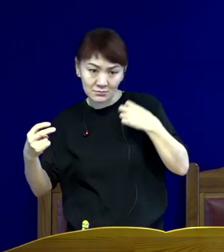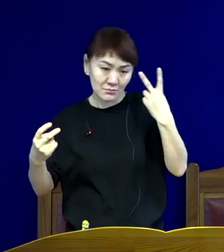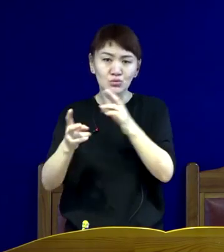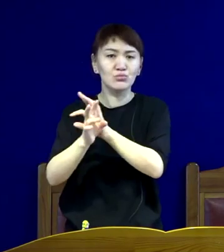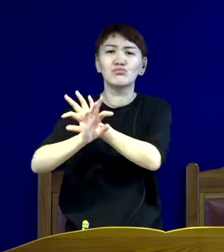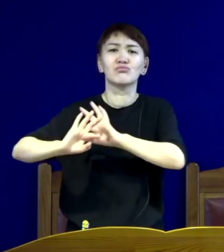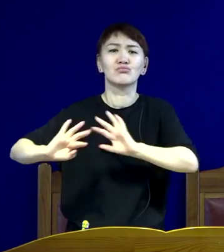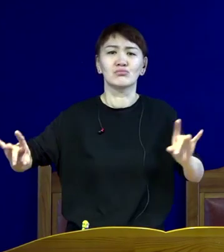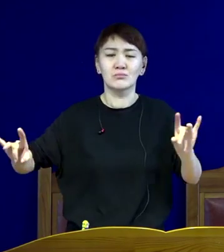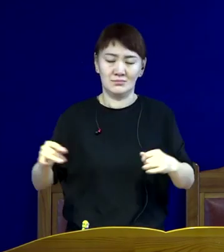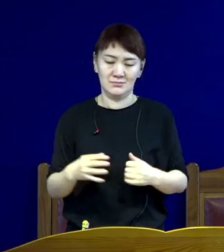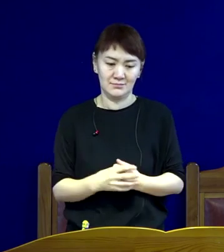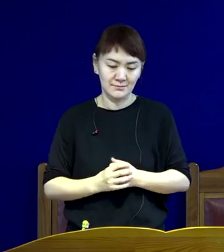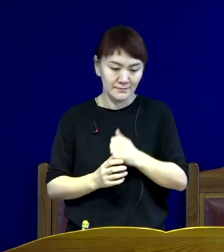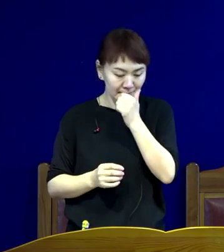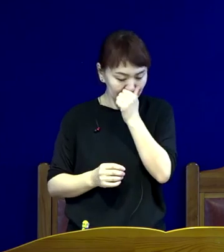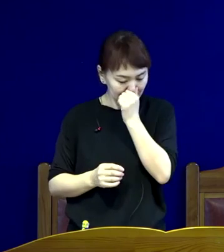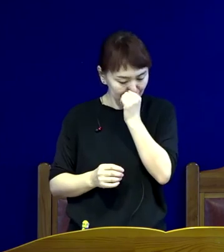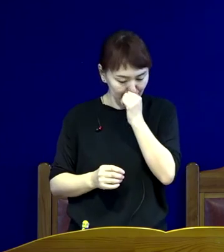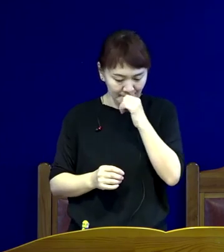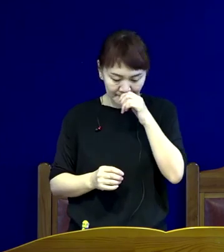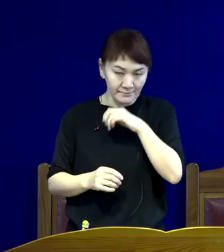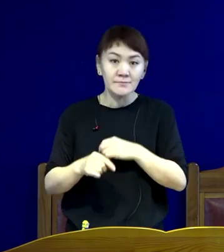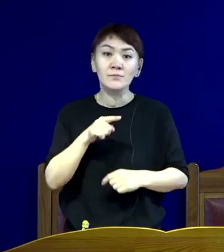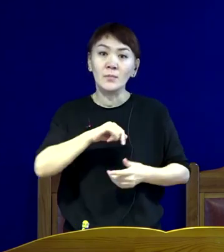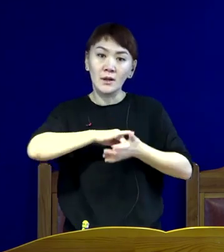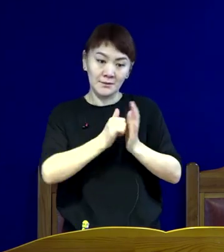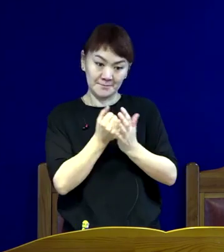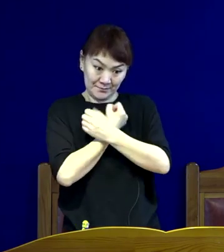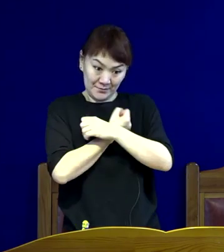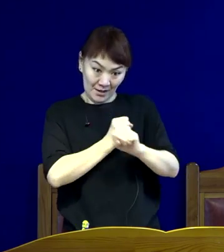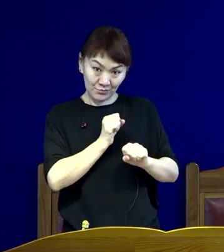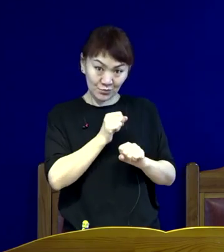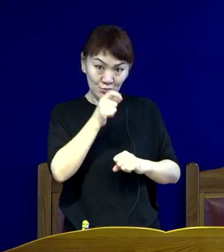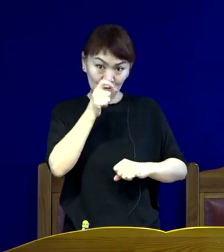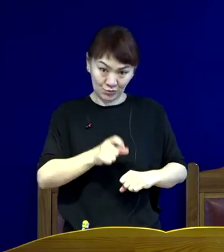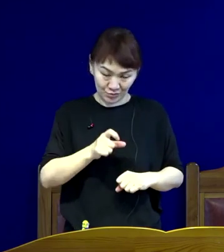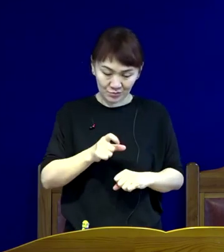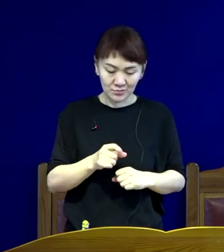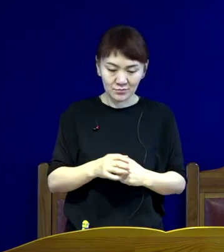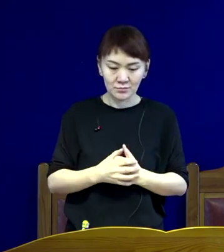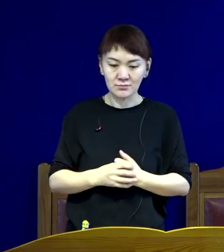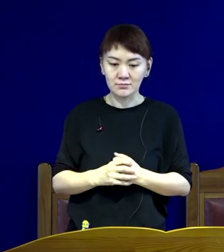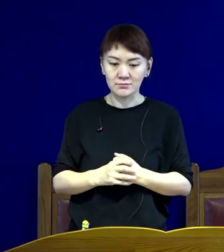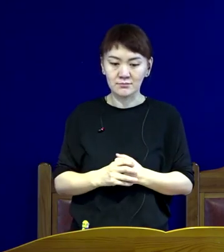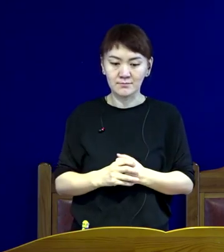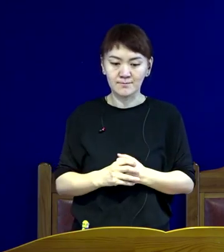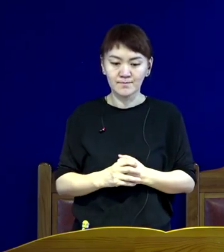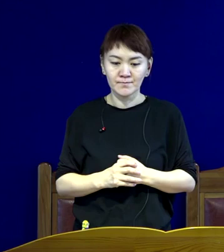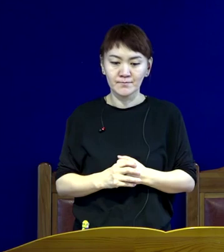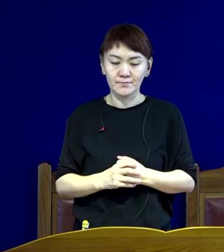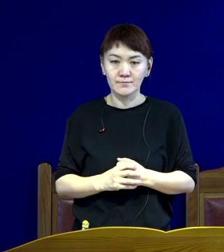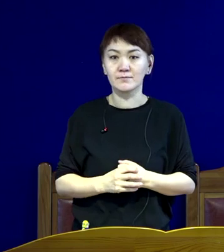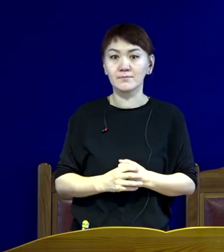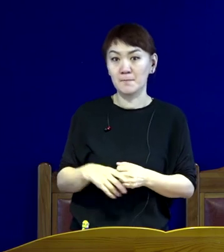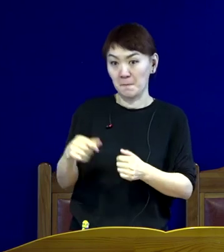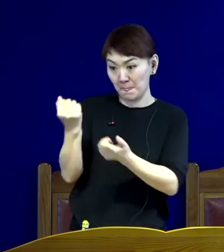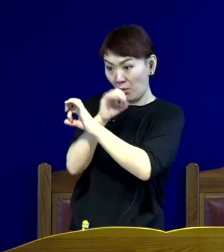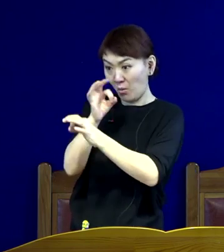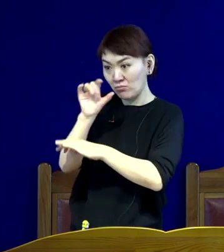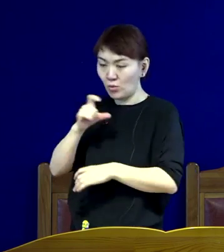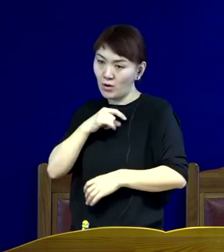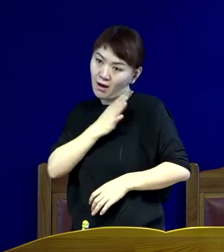좋아하는 사람을 선택해서 결혼을 하지만 하나님 안에서는 하나님이